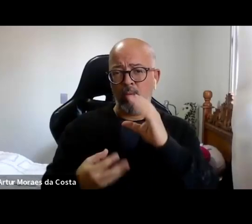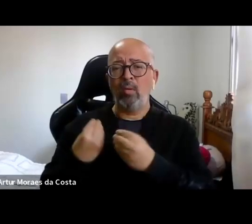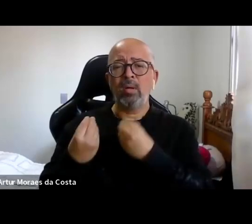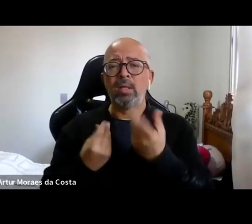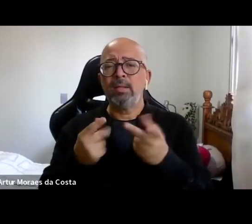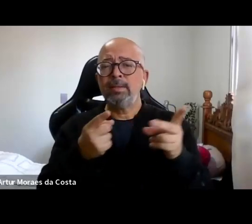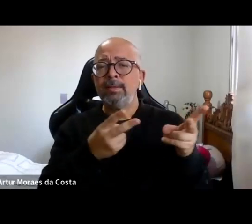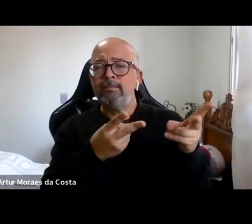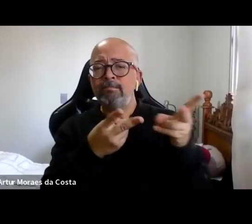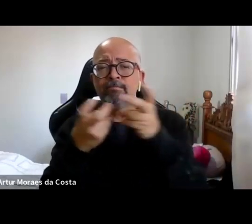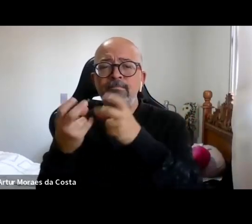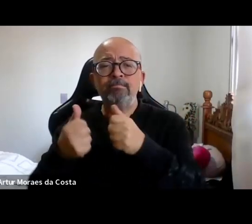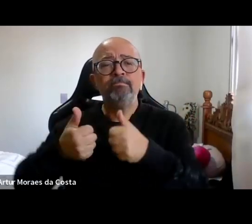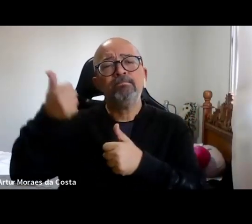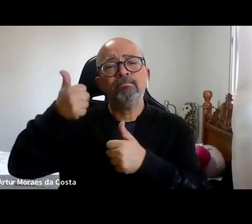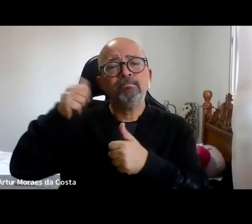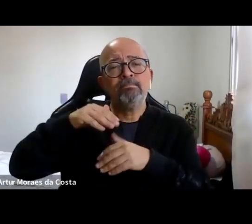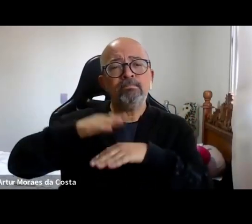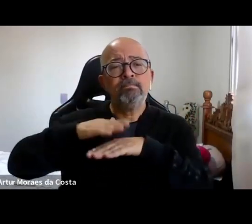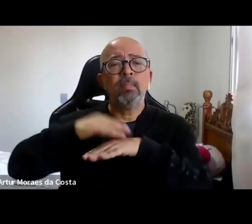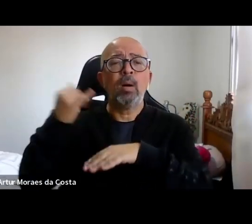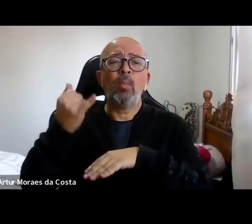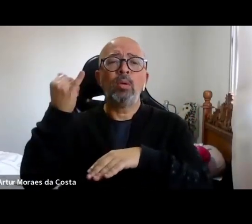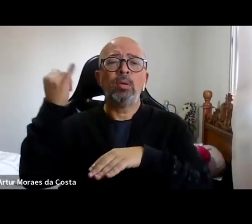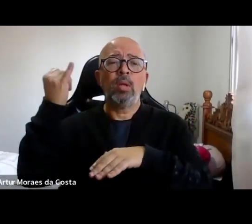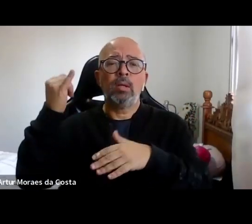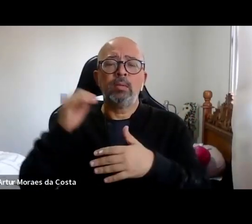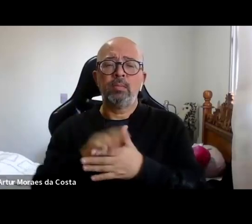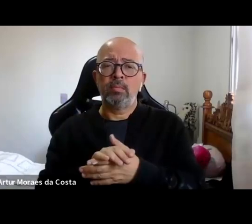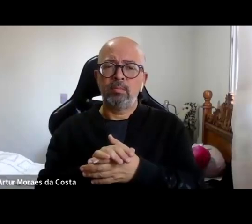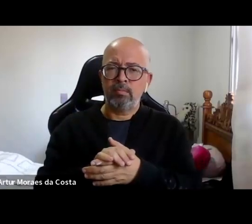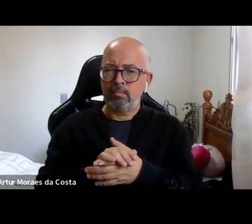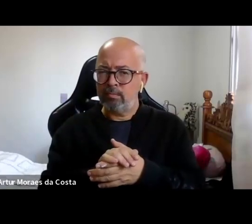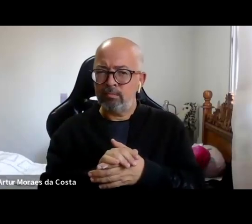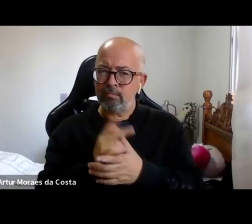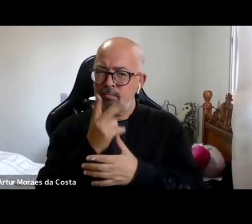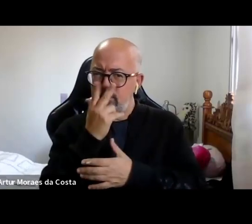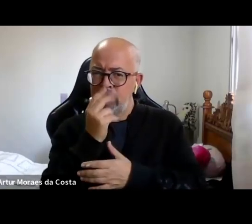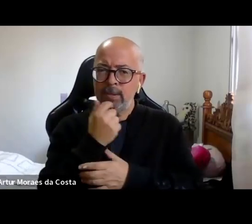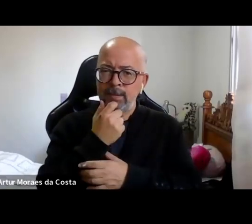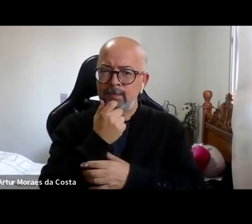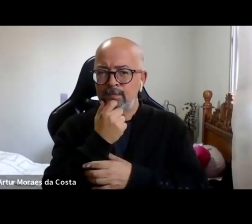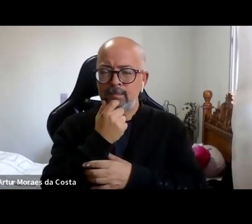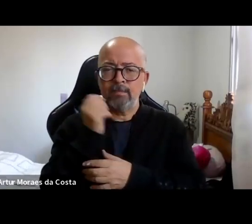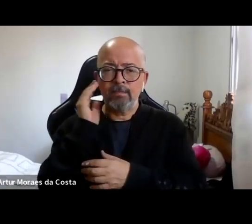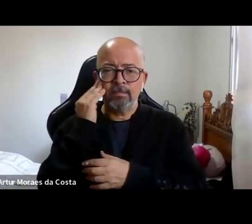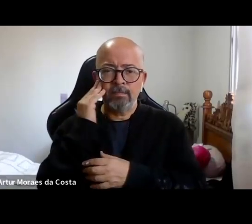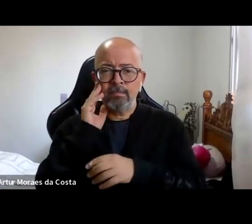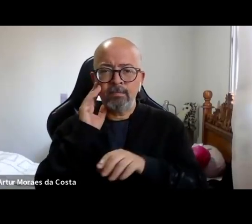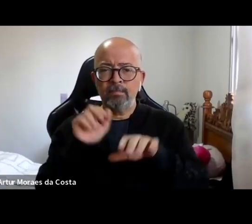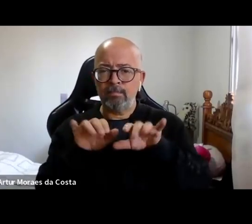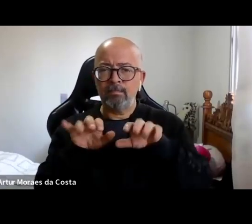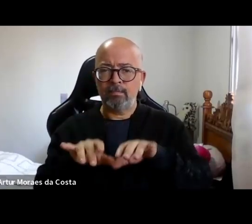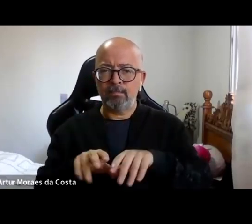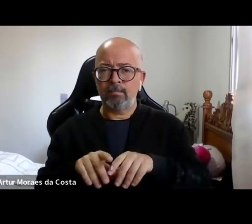eh más o menos comprendí el portugués Jimena me ayudas un poquito con la traducción está no me Es que creo que no estoy en